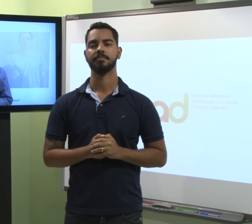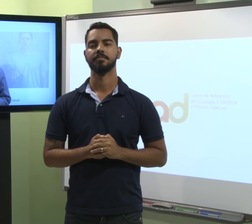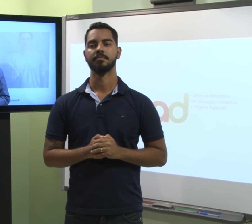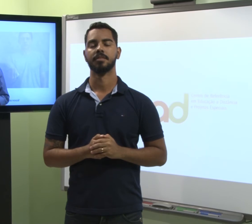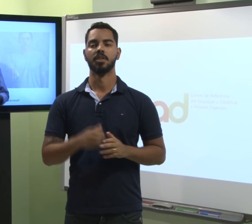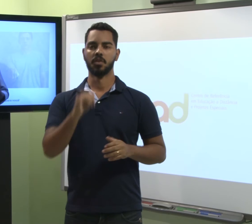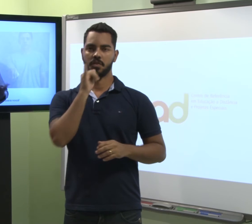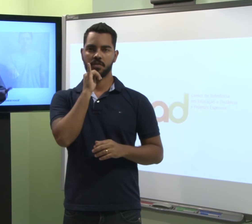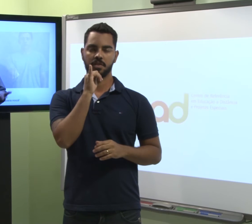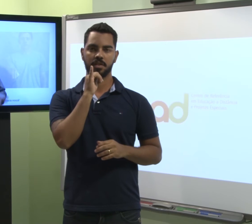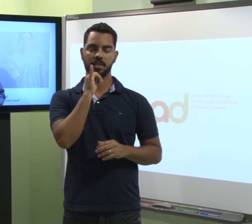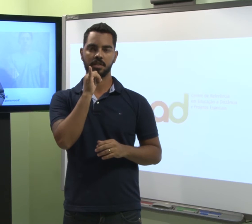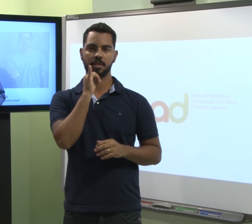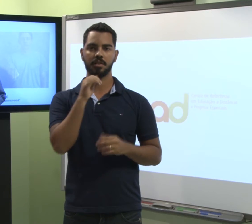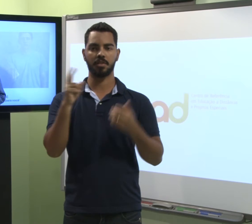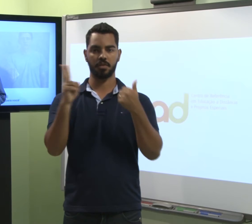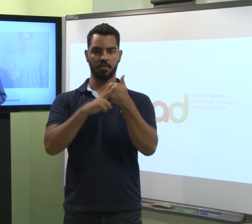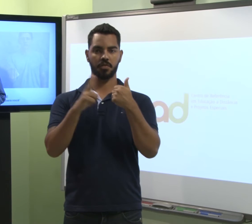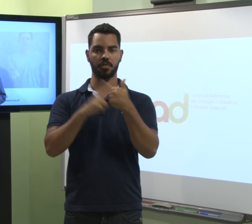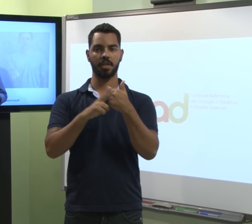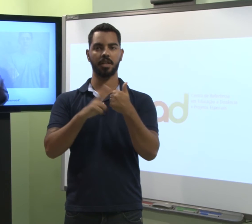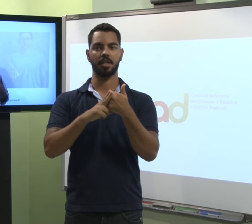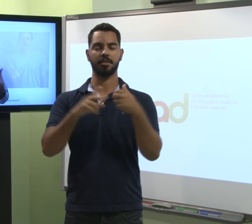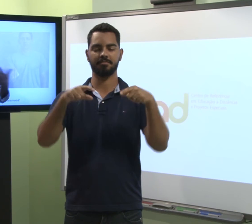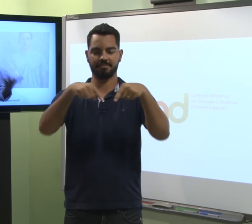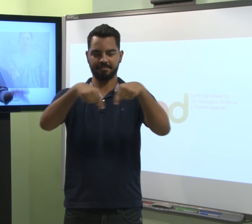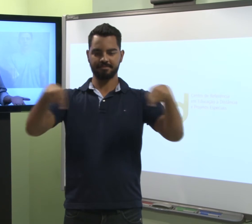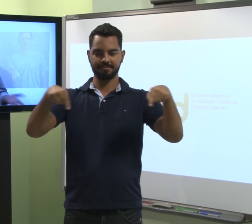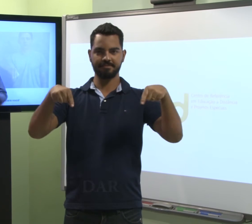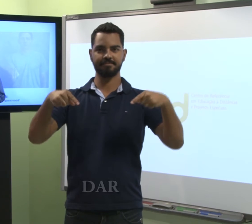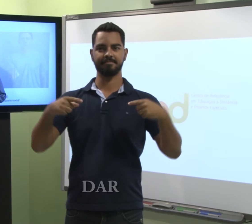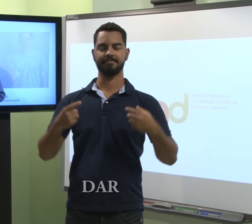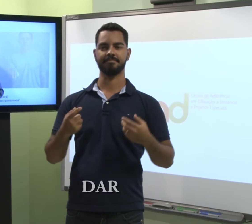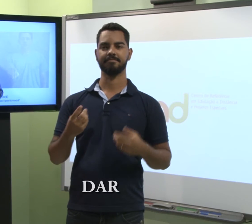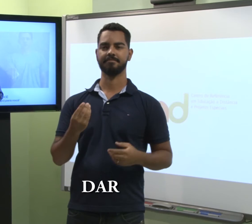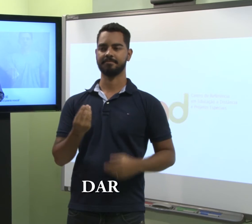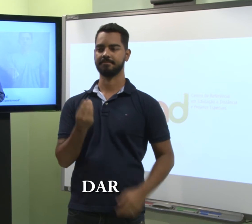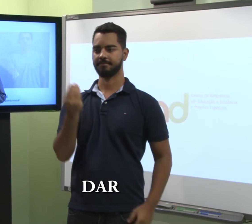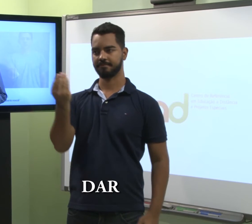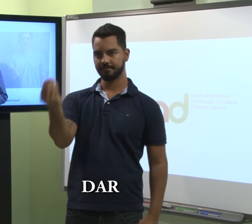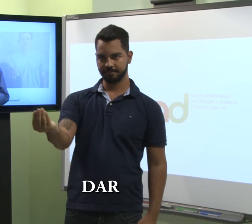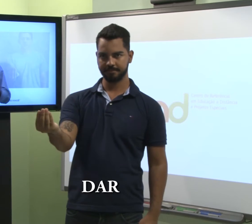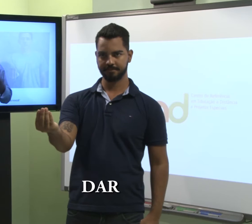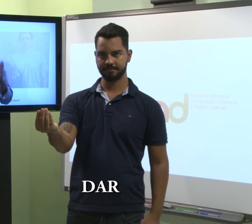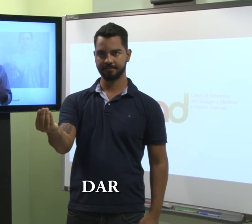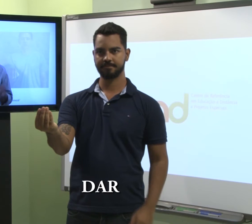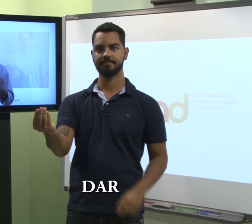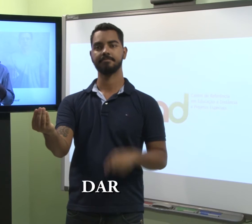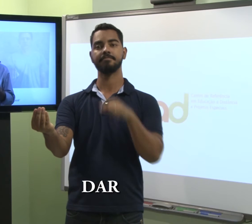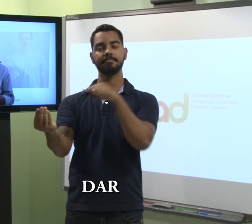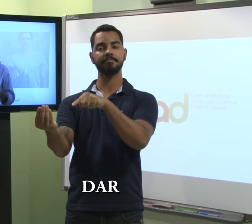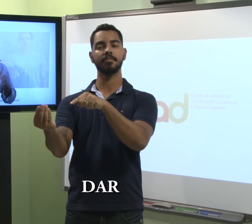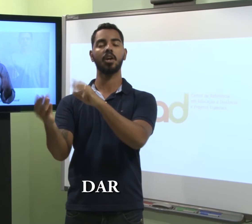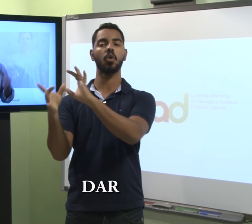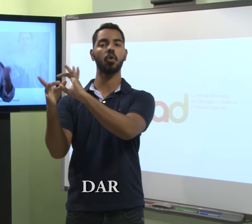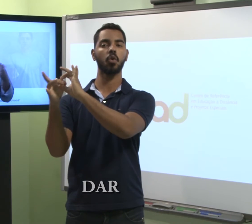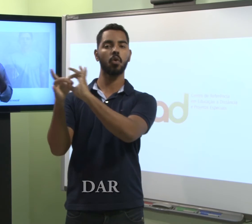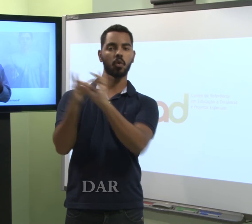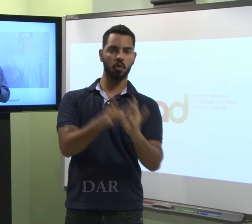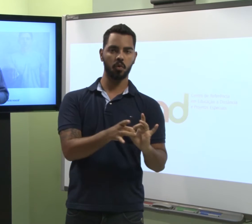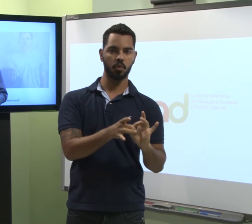dar ou o verbo entregar, como melhor convier no contexto que aqui apresentamos, é considerado um